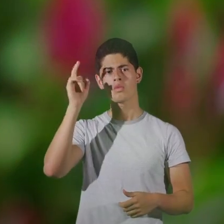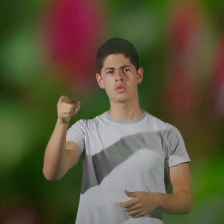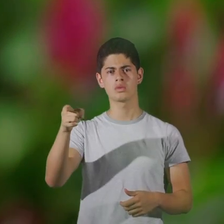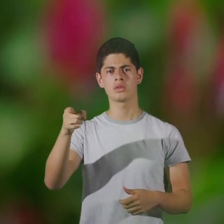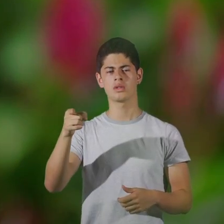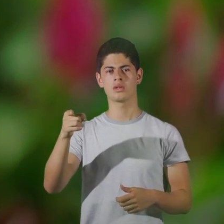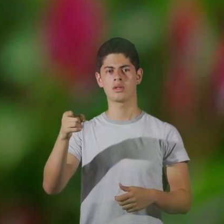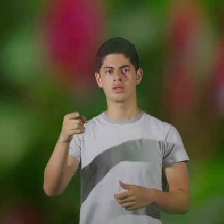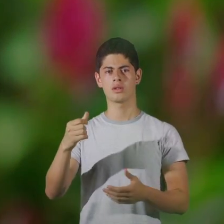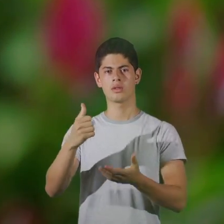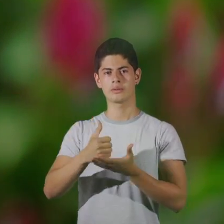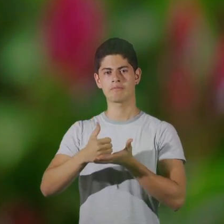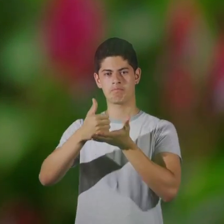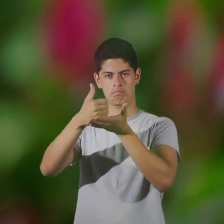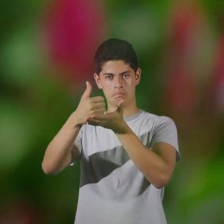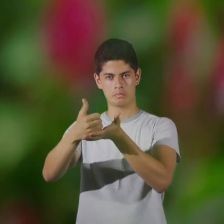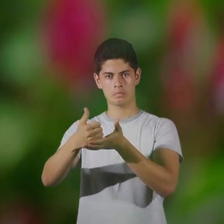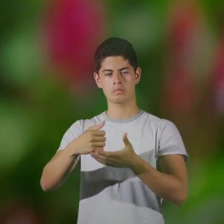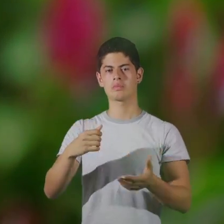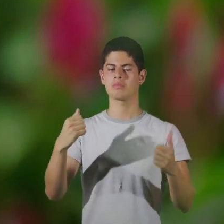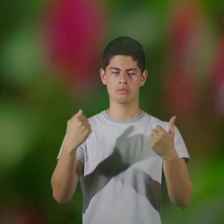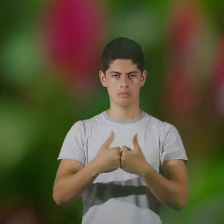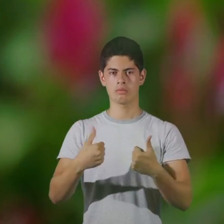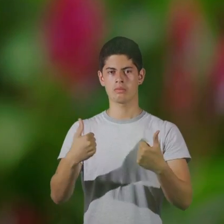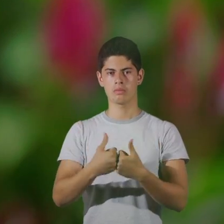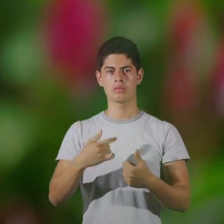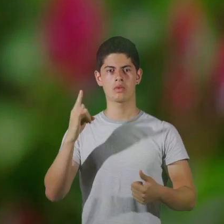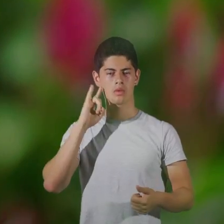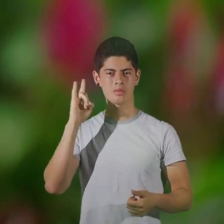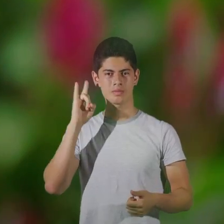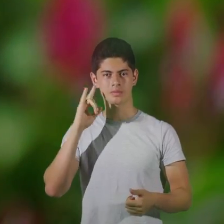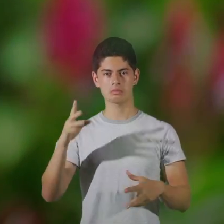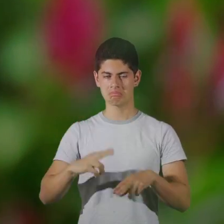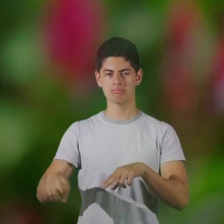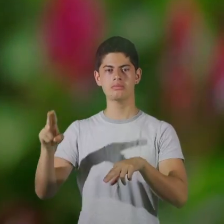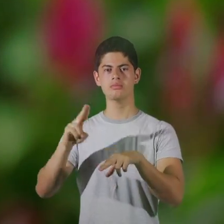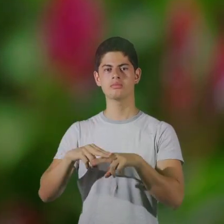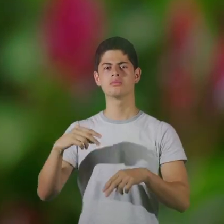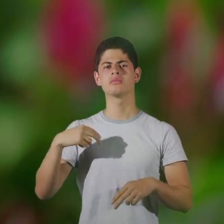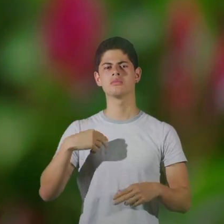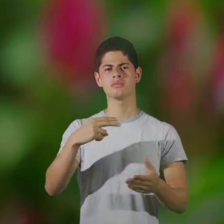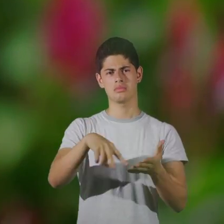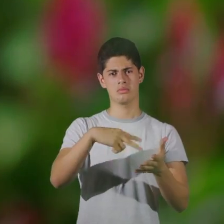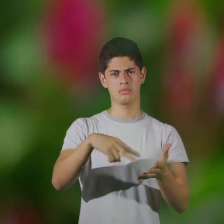Julio, porque a pesar de su discapacidad, él trataba de entender la música como si